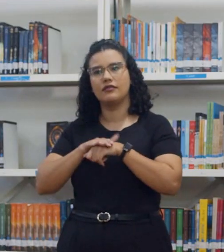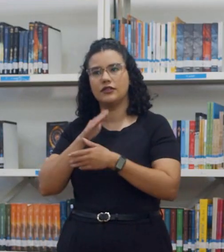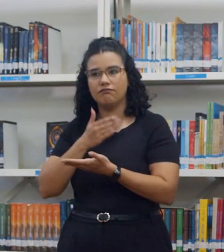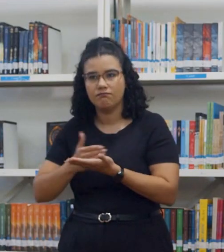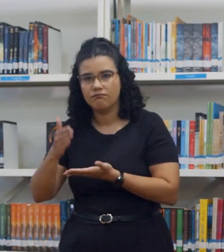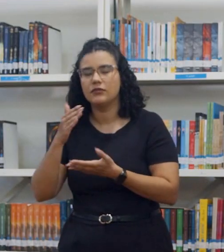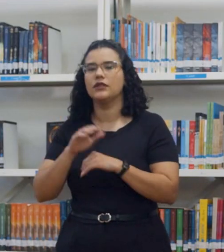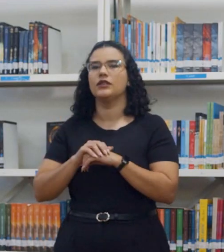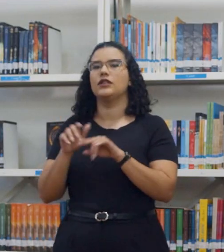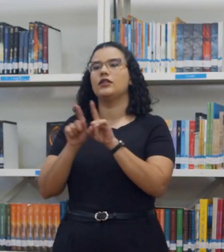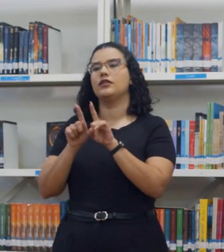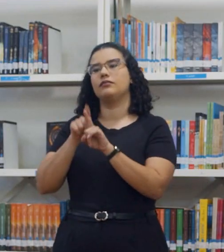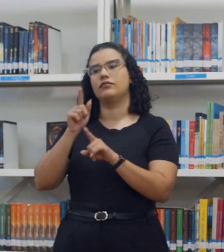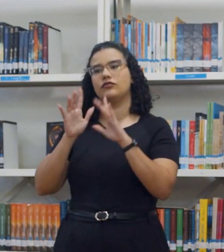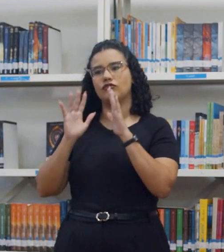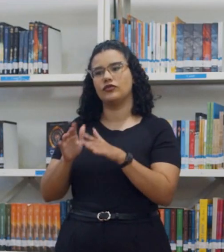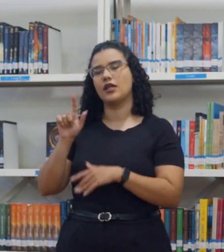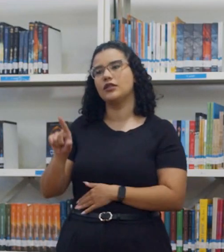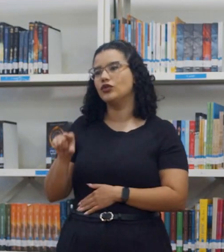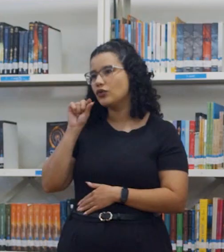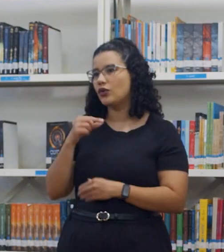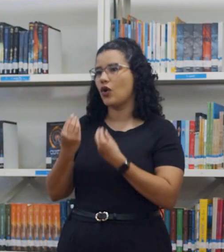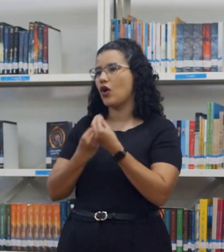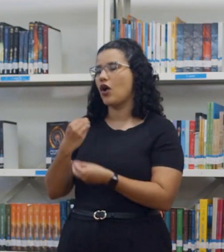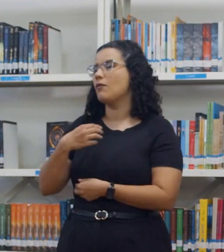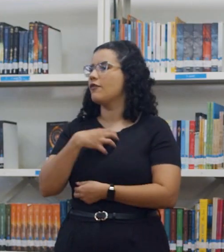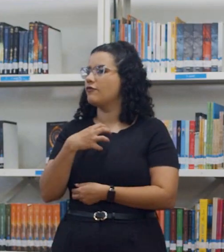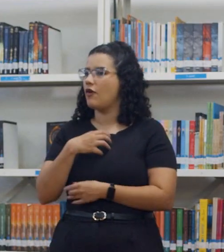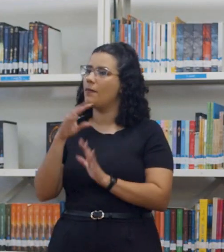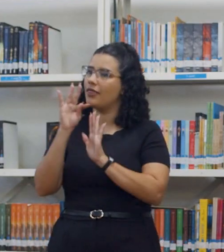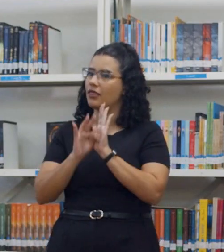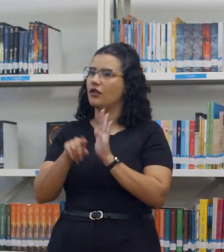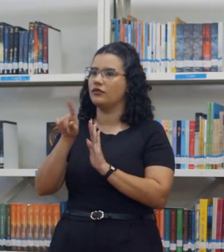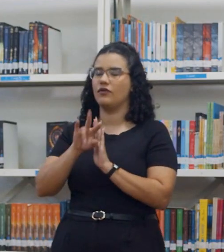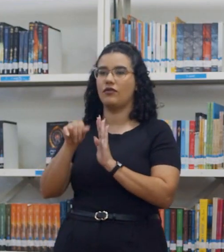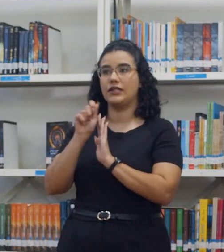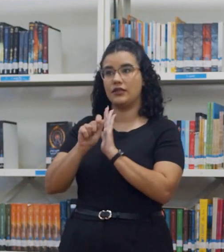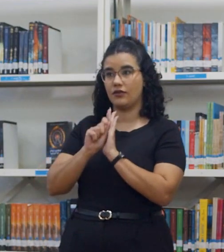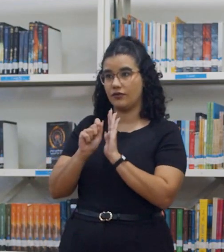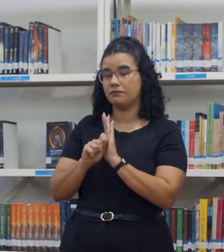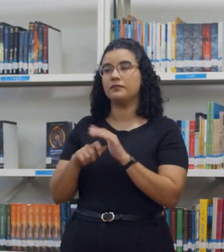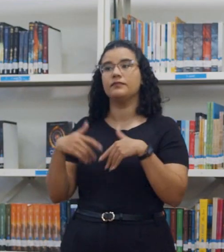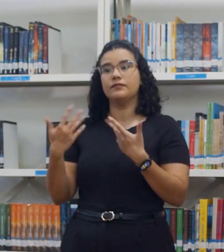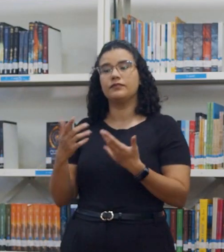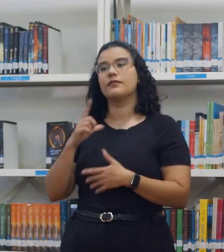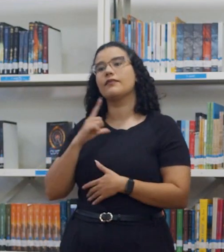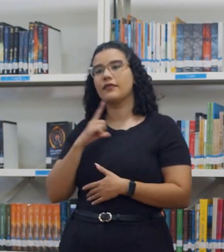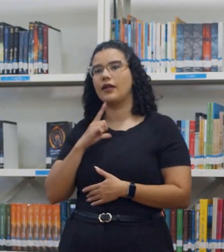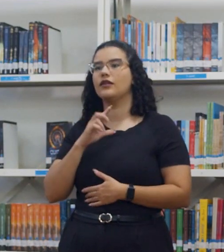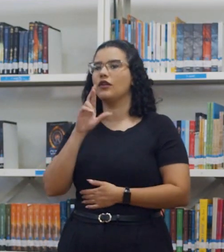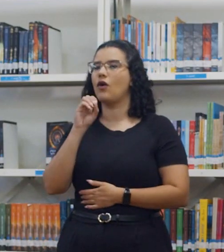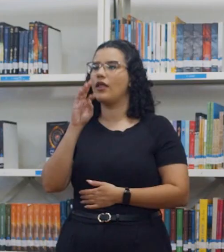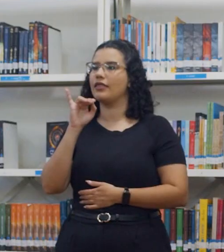abordagem, você já escolheu o formato do texto que você vai escrever. E aí você tem o roteiro das 3